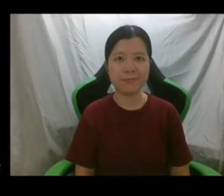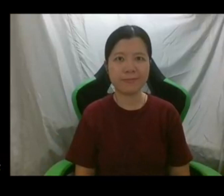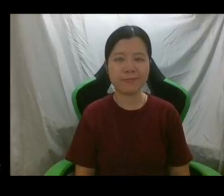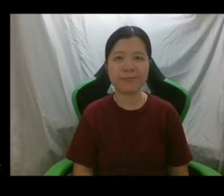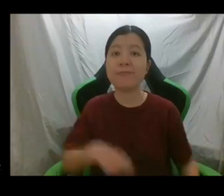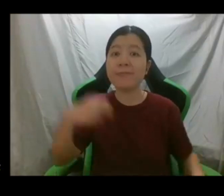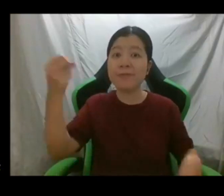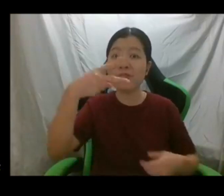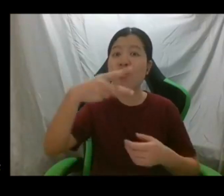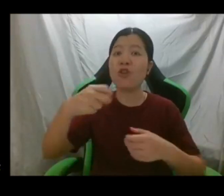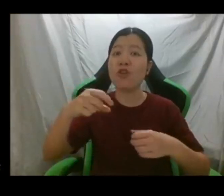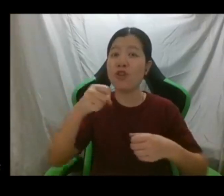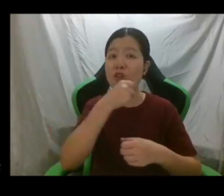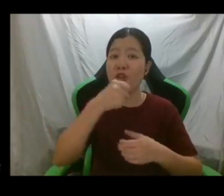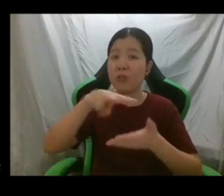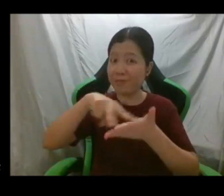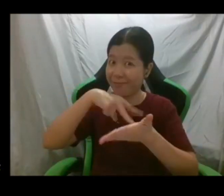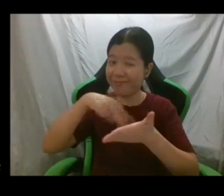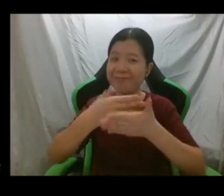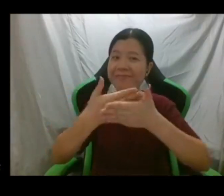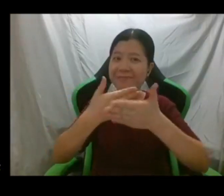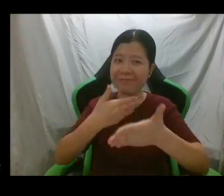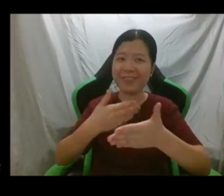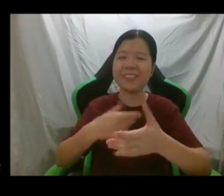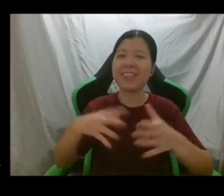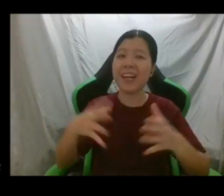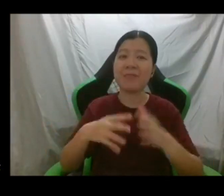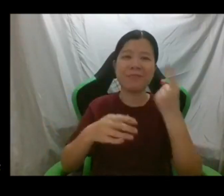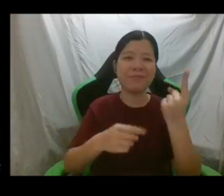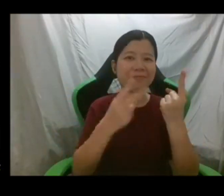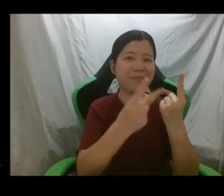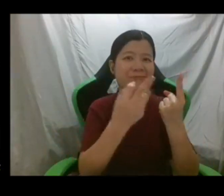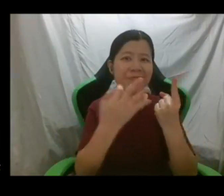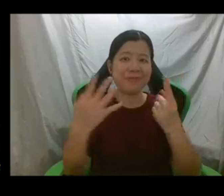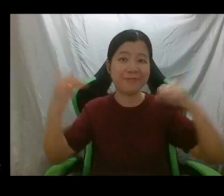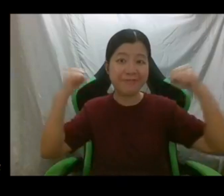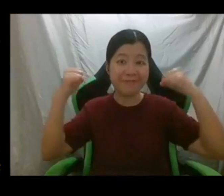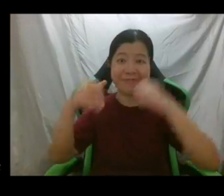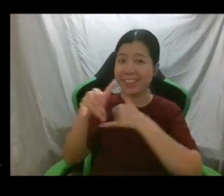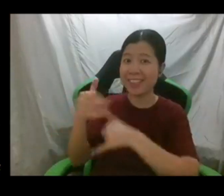響再跳多次首歌之前，等我哋一齊嚟做一次拍子體操啦！